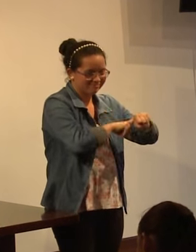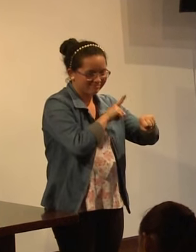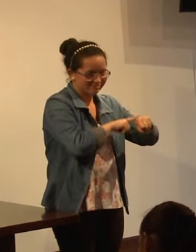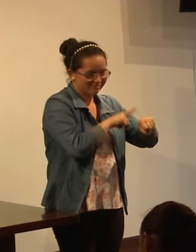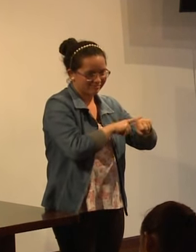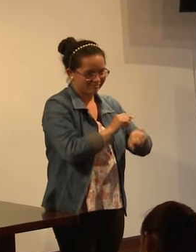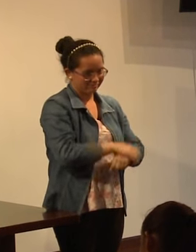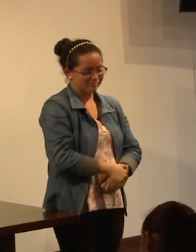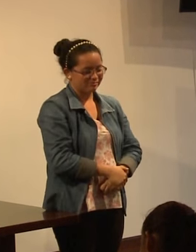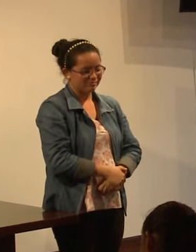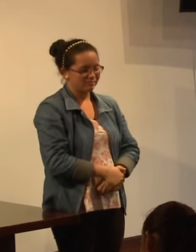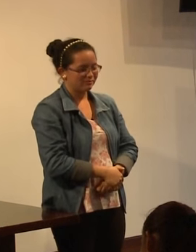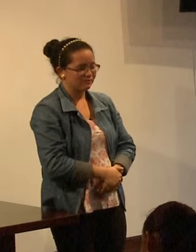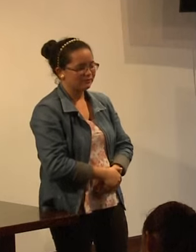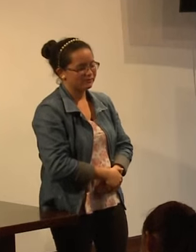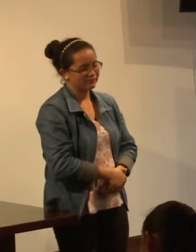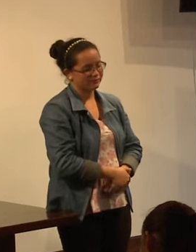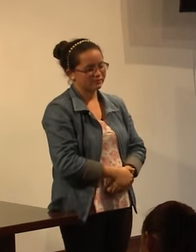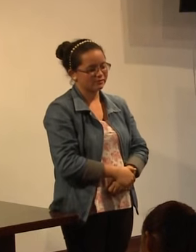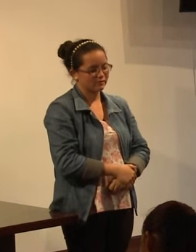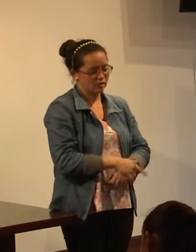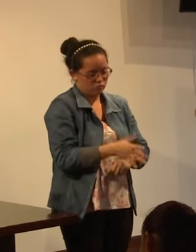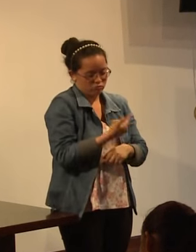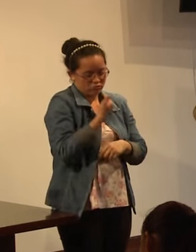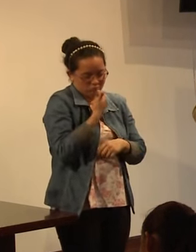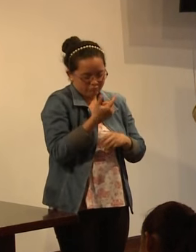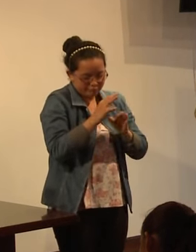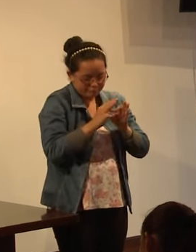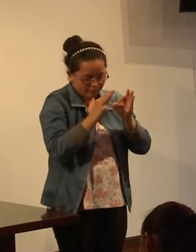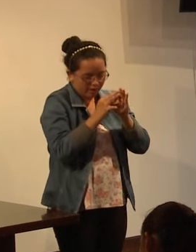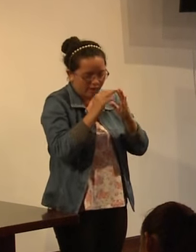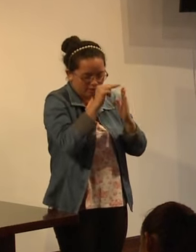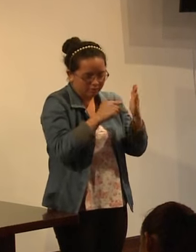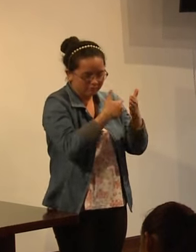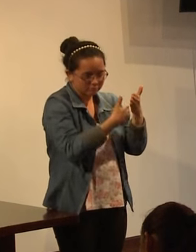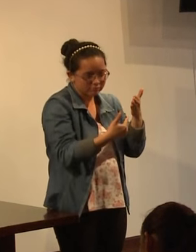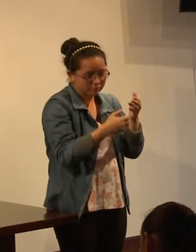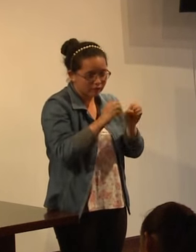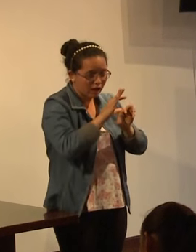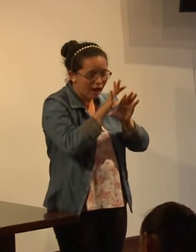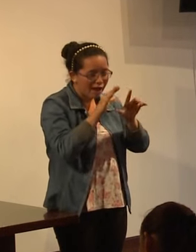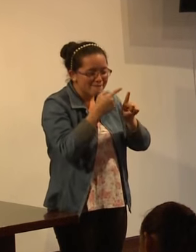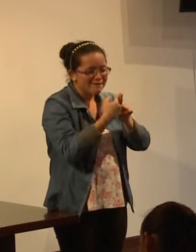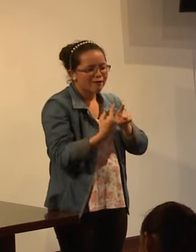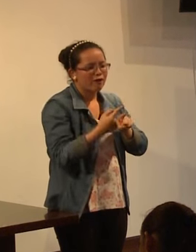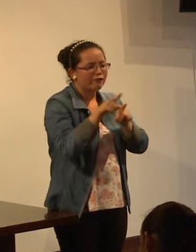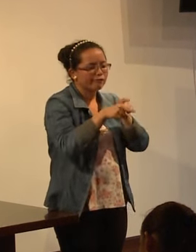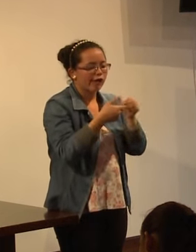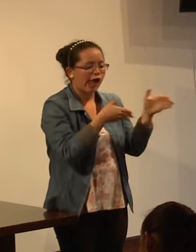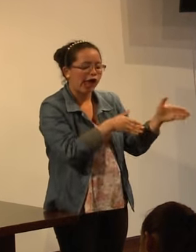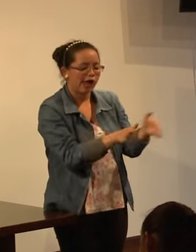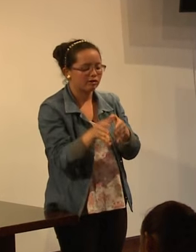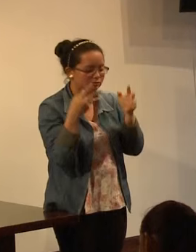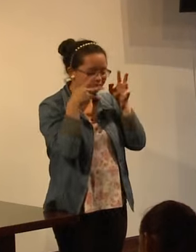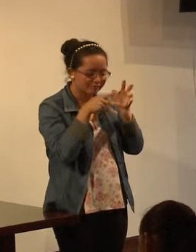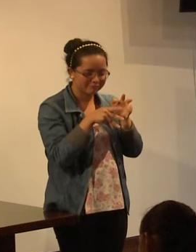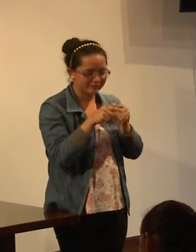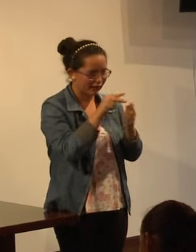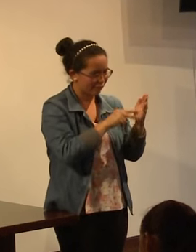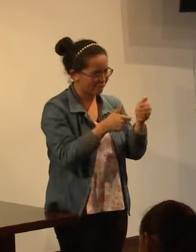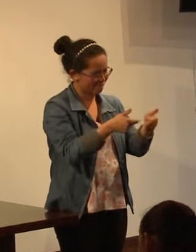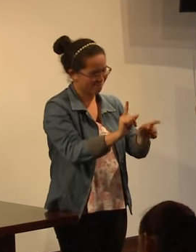lectura ni nada porque me parece que es supremamente importante y parte del error es que no enseñamos a leer lo que hay que enseñar a leer, ¿sí?